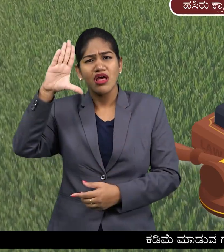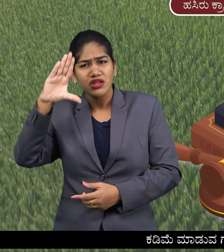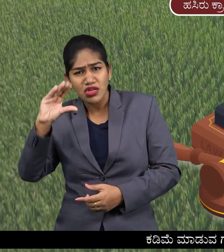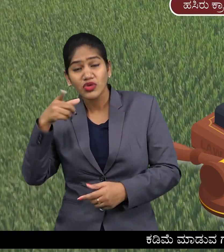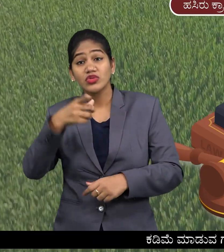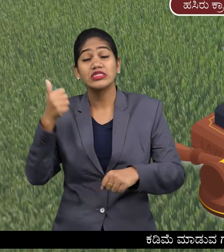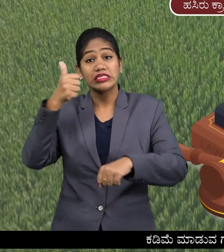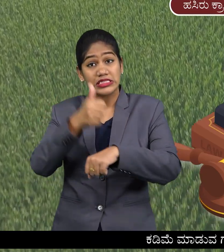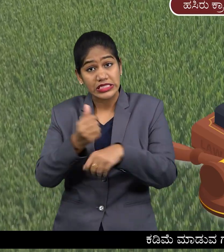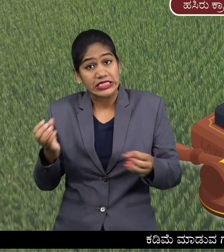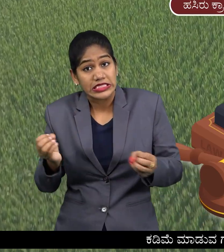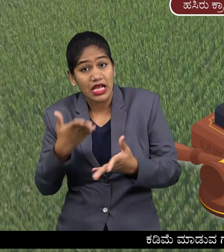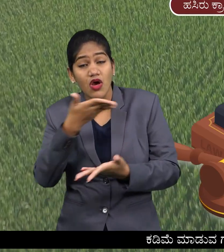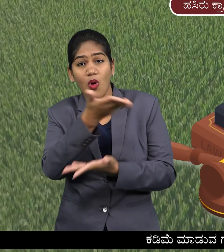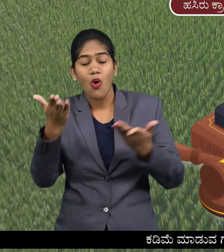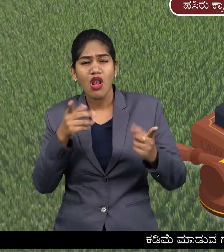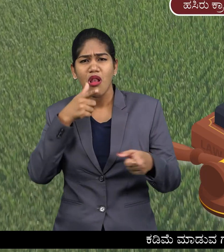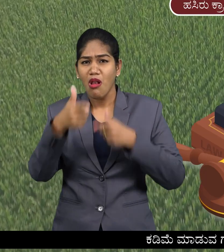ಹೊಂದಿದ್ದರು.